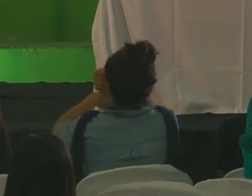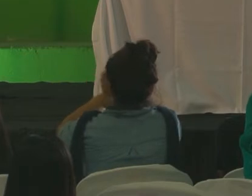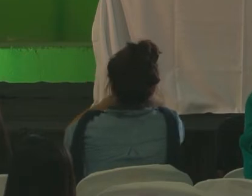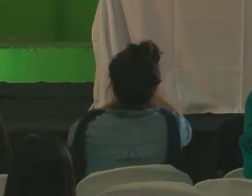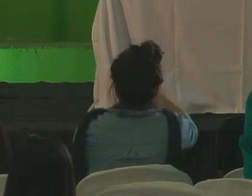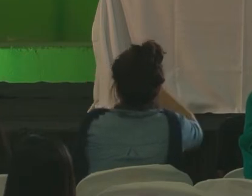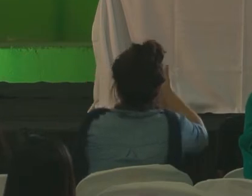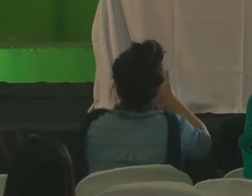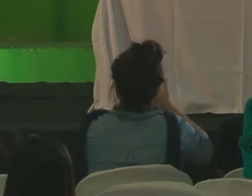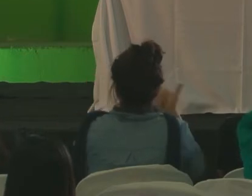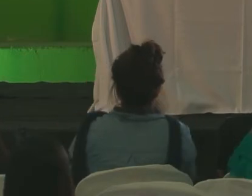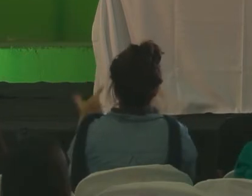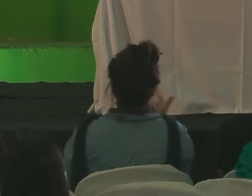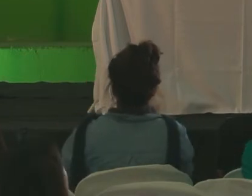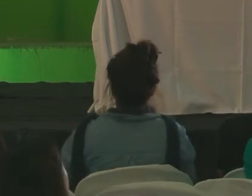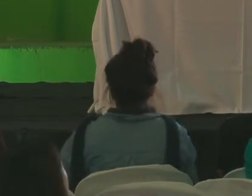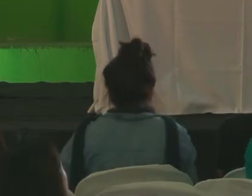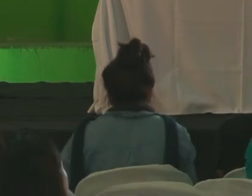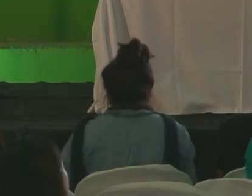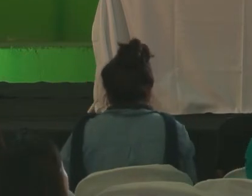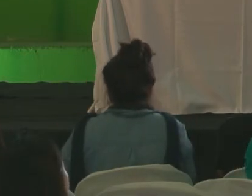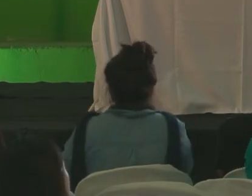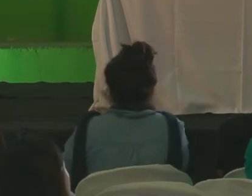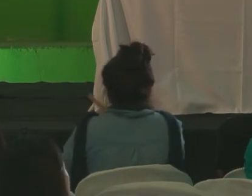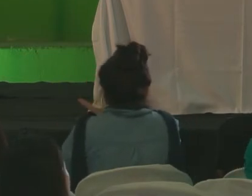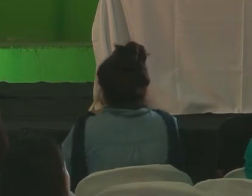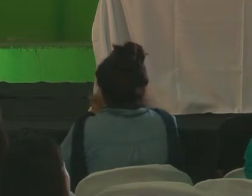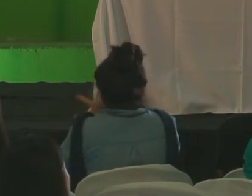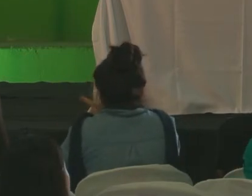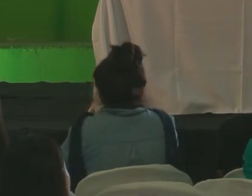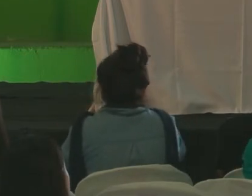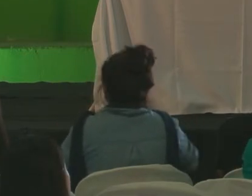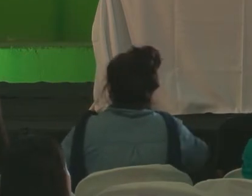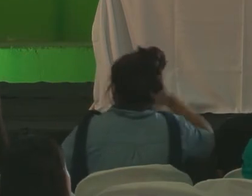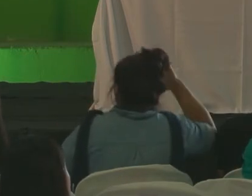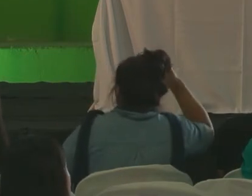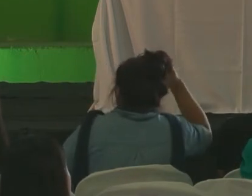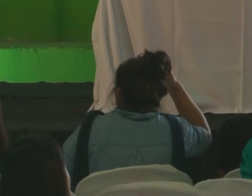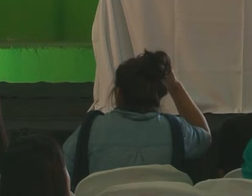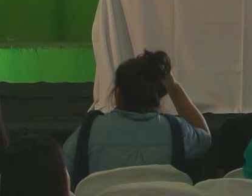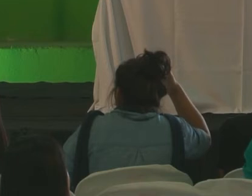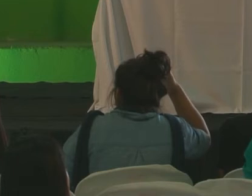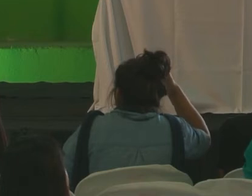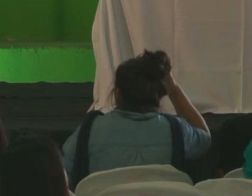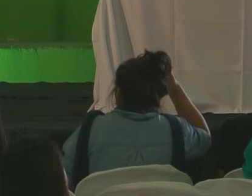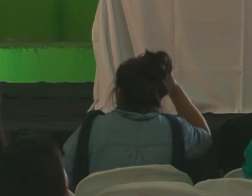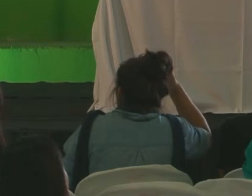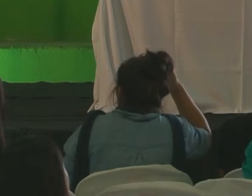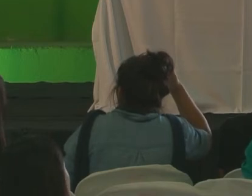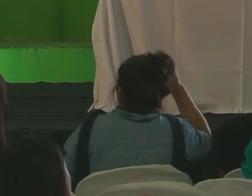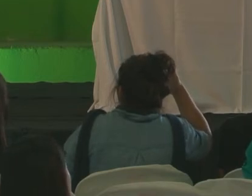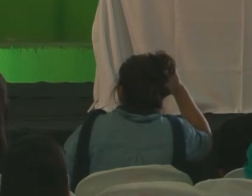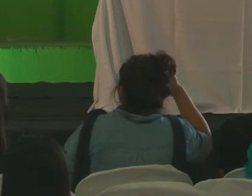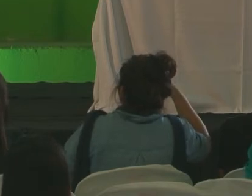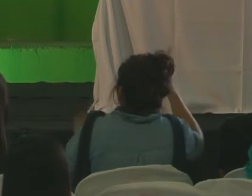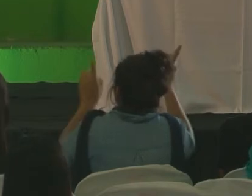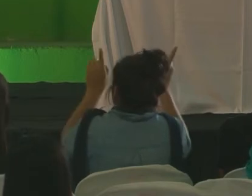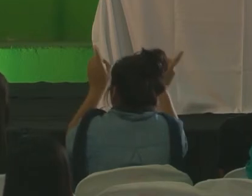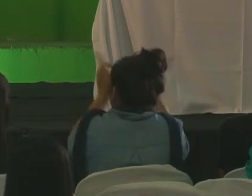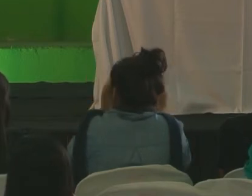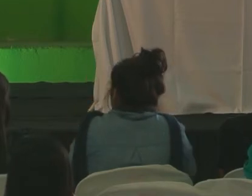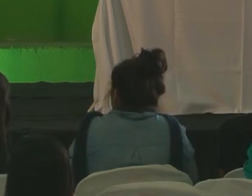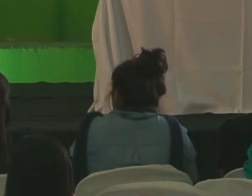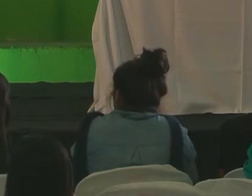essa área, mas eu sinto que houve um retrocesso não só na questão das pessoas com